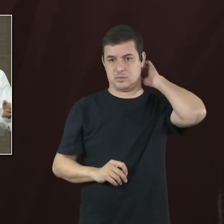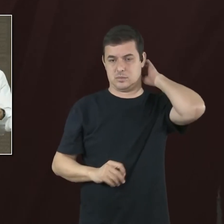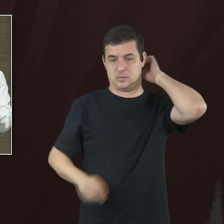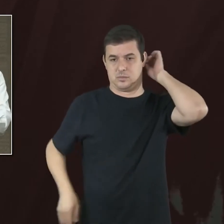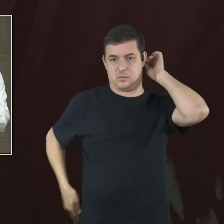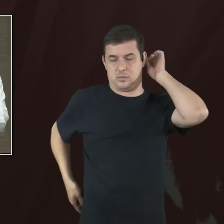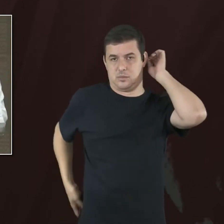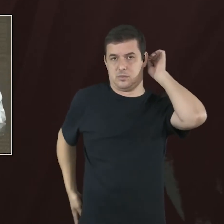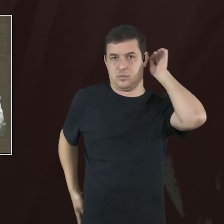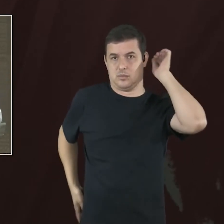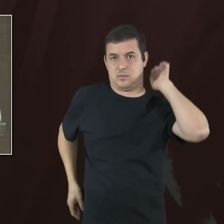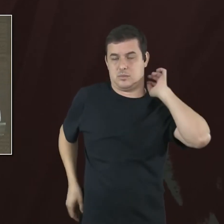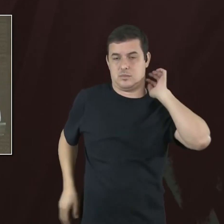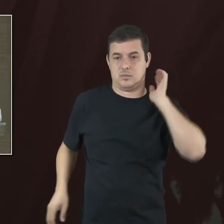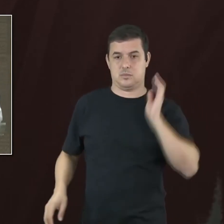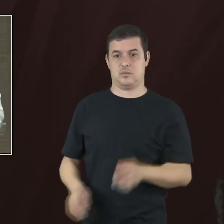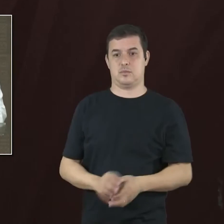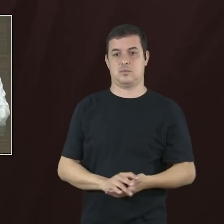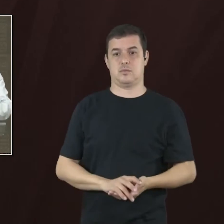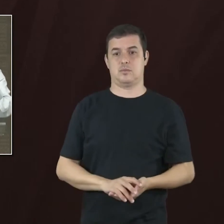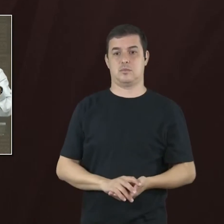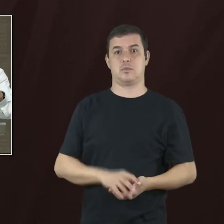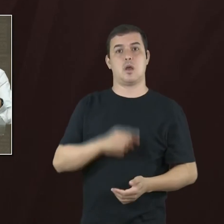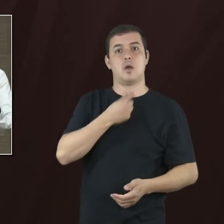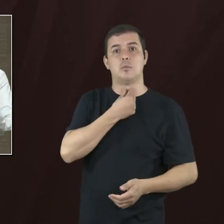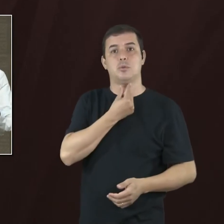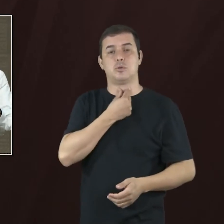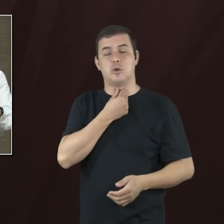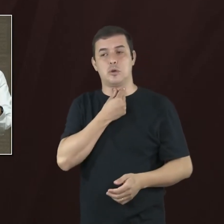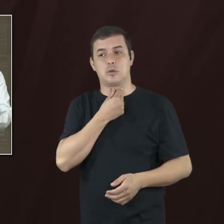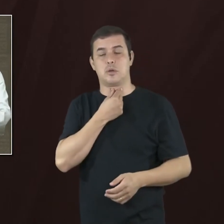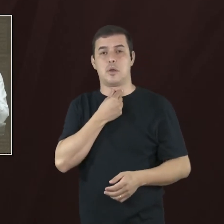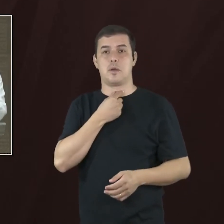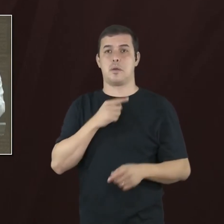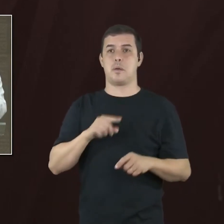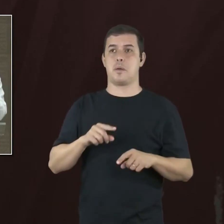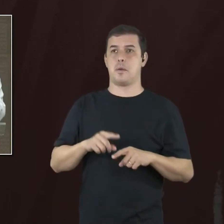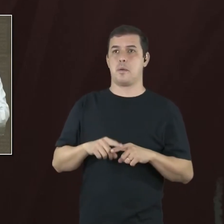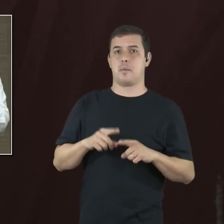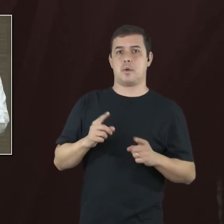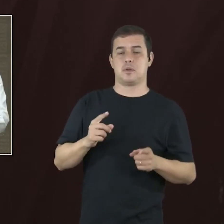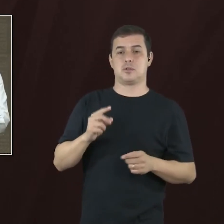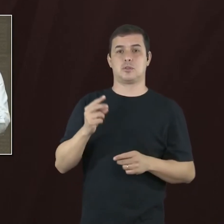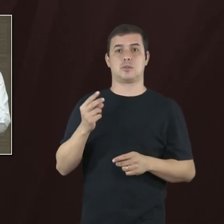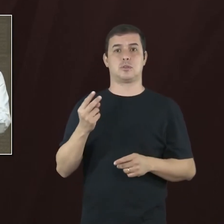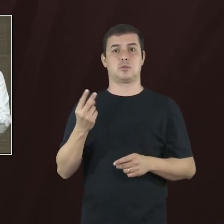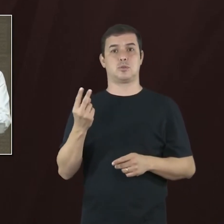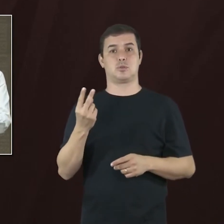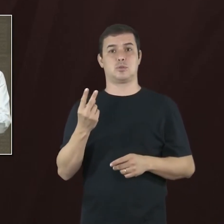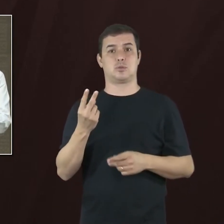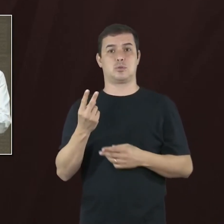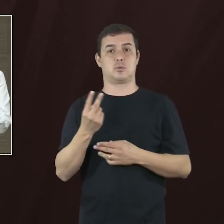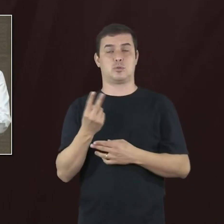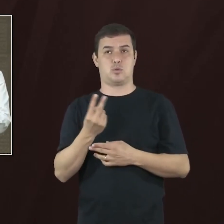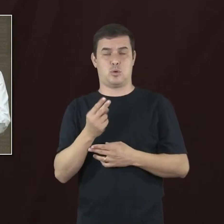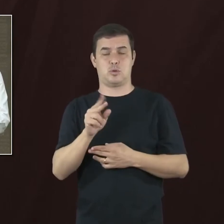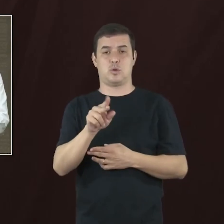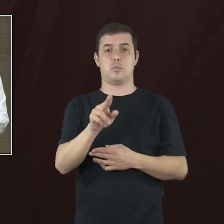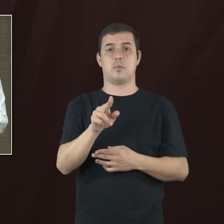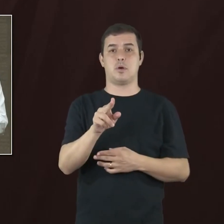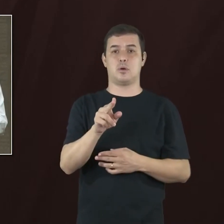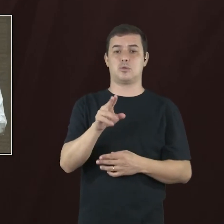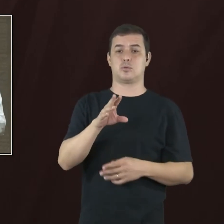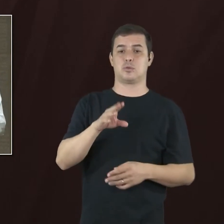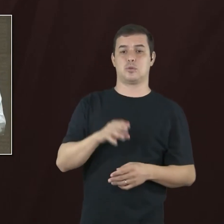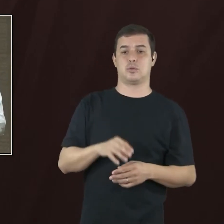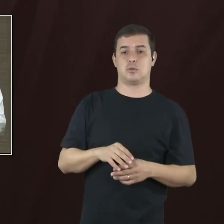sabia já o que estava fazendo. Ele juntamente com mais 2 irmãos começaram a estudar português, certo? Fazer um curso de